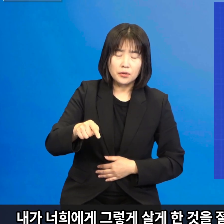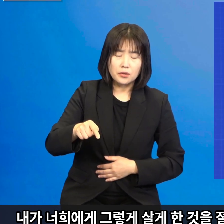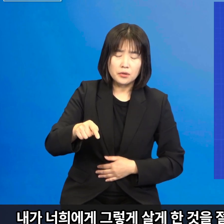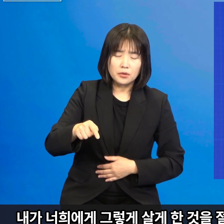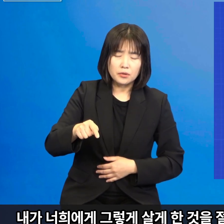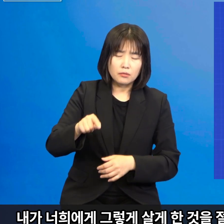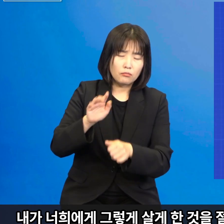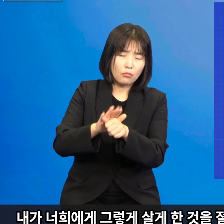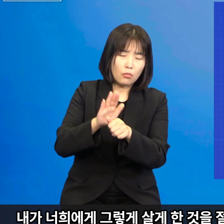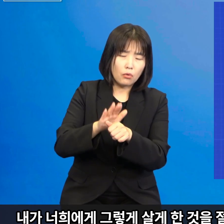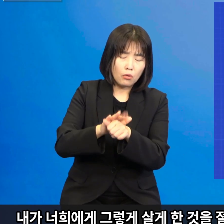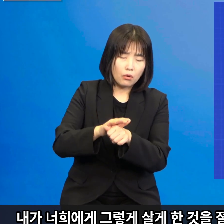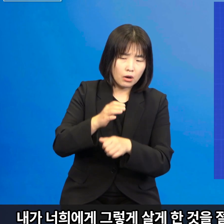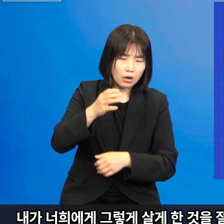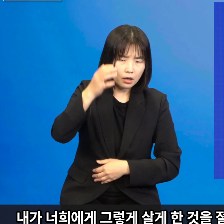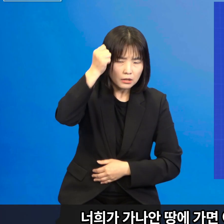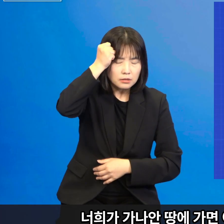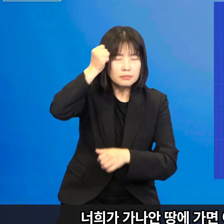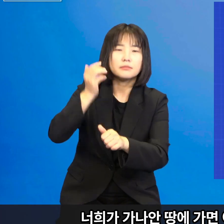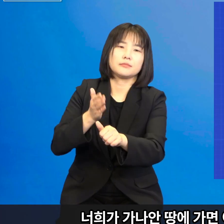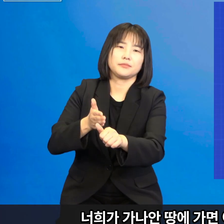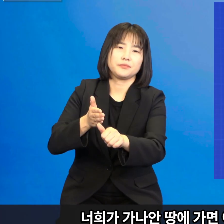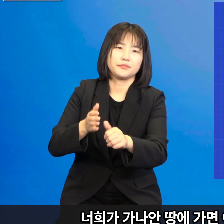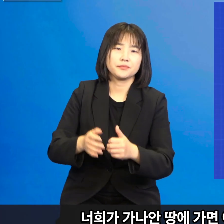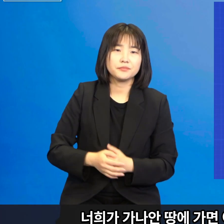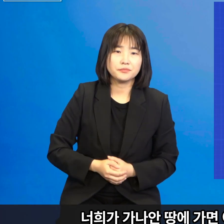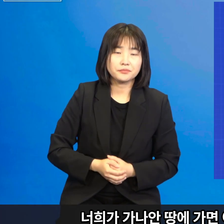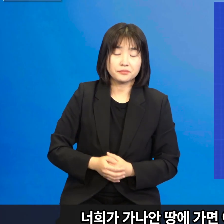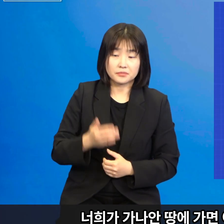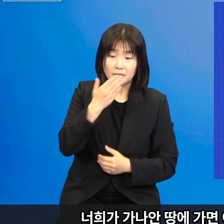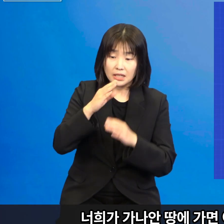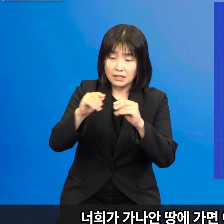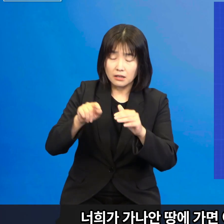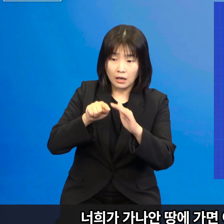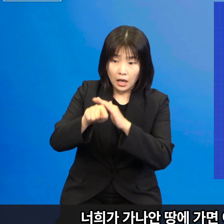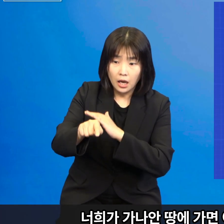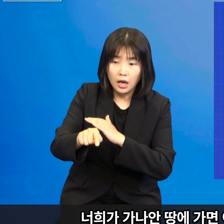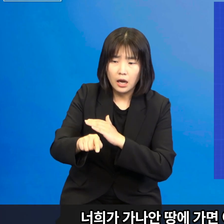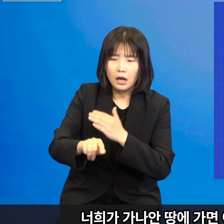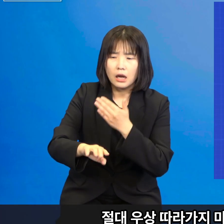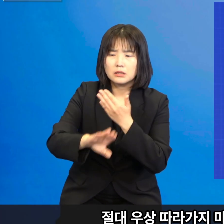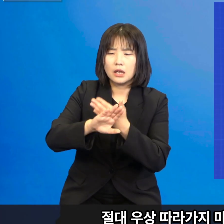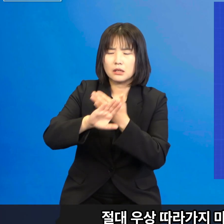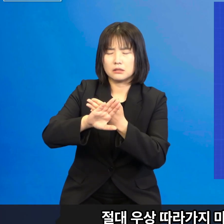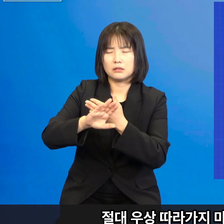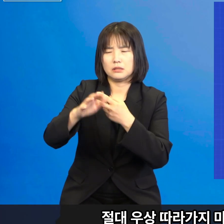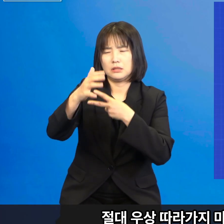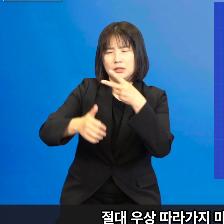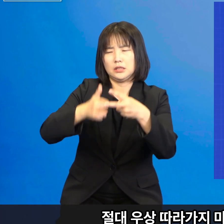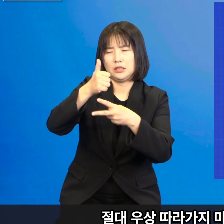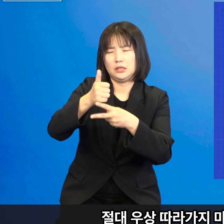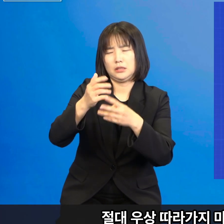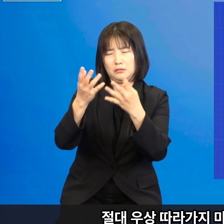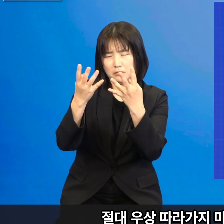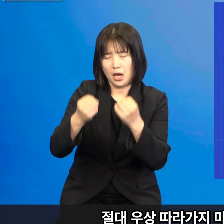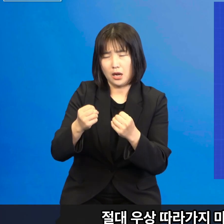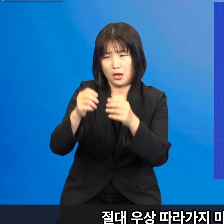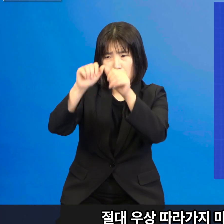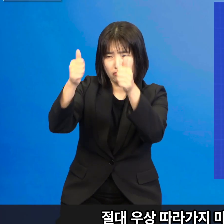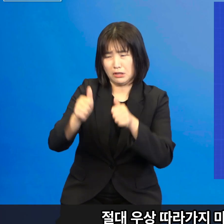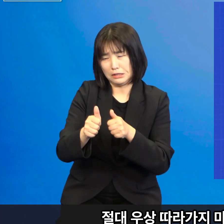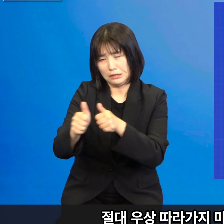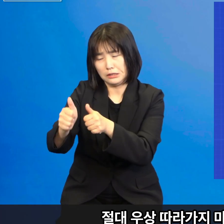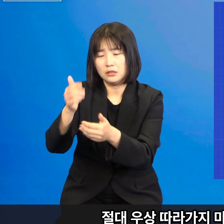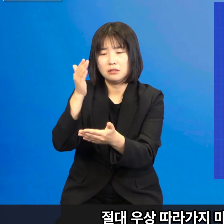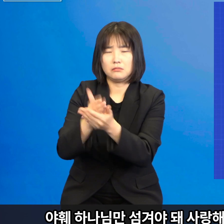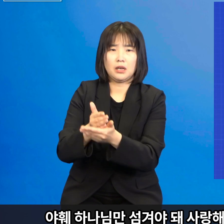말아라. 그런 얘기가 나옵니다. 너희가 가나안 땅에 가면 이방신들이 많이 있을 거야. 절대 우상 따라가지 마. 우상 아무것도